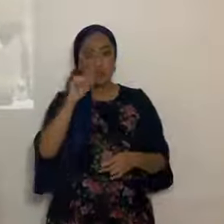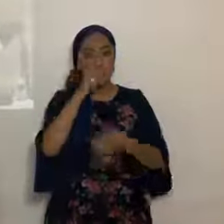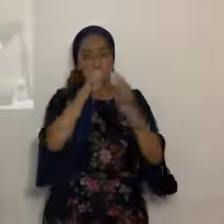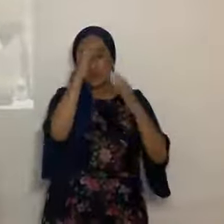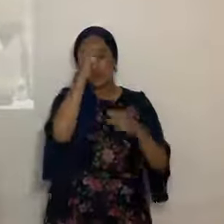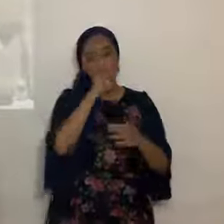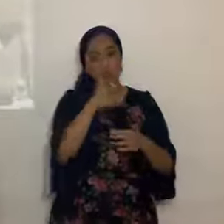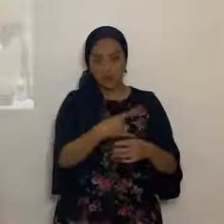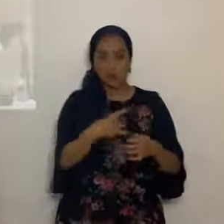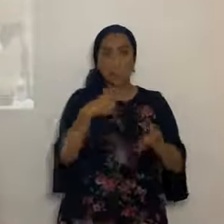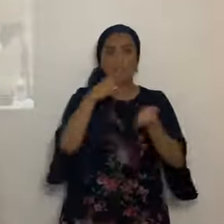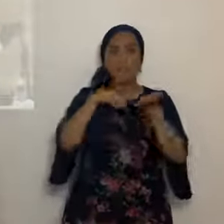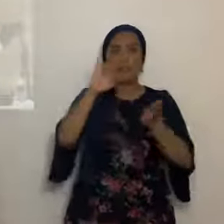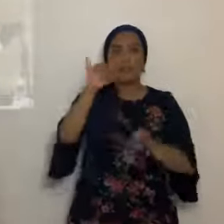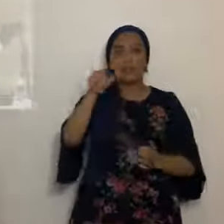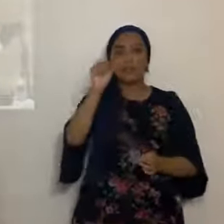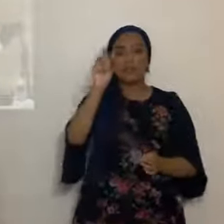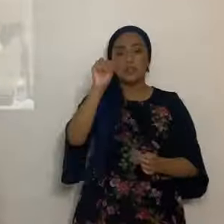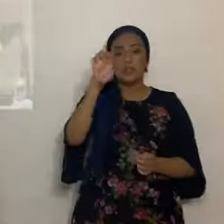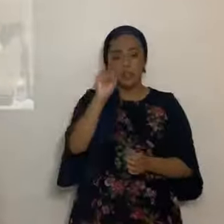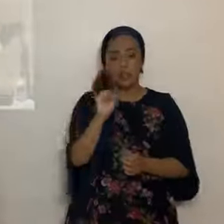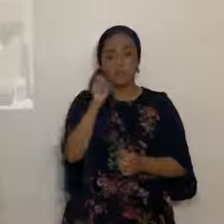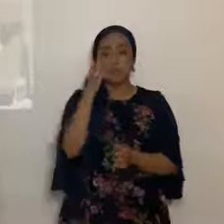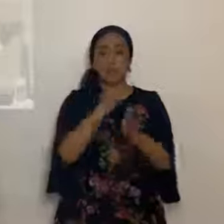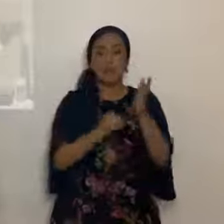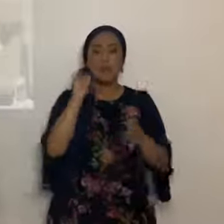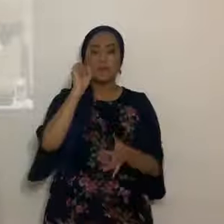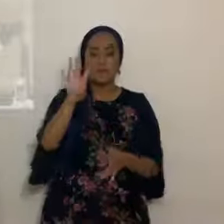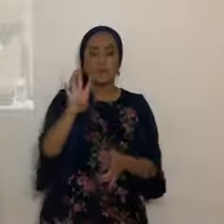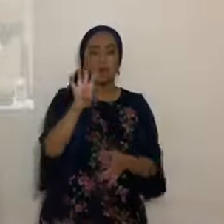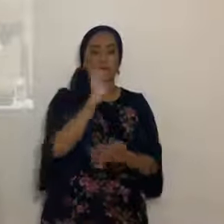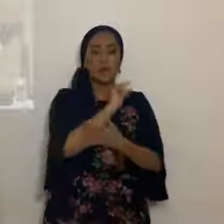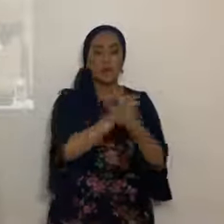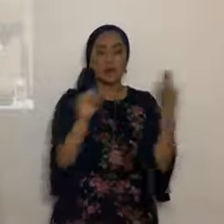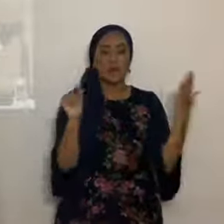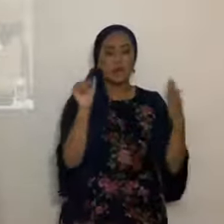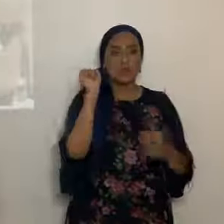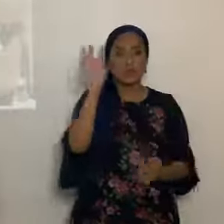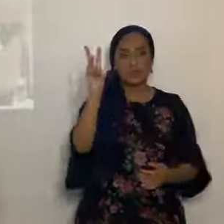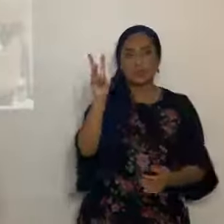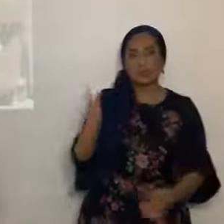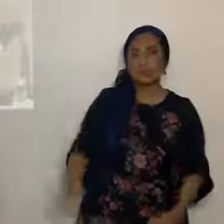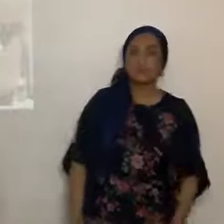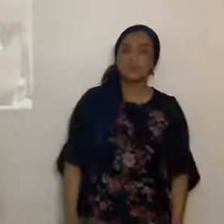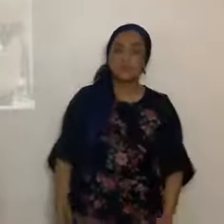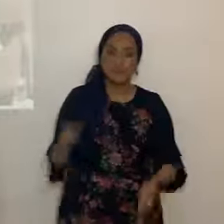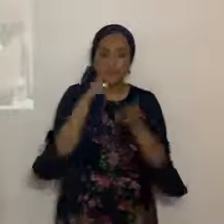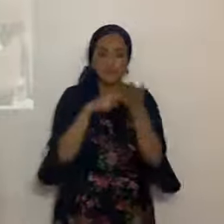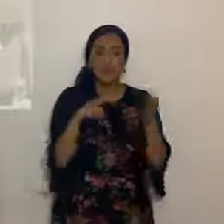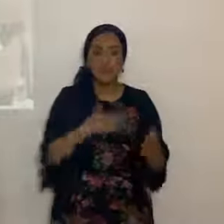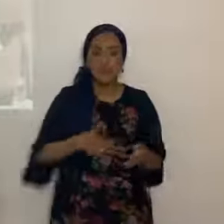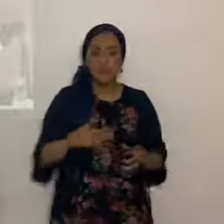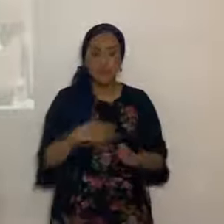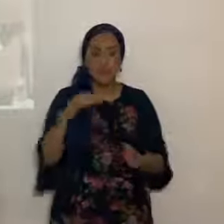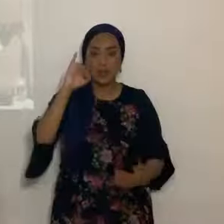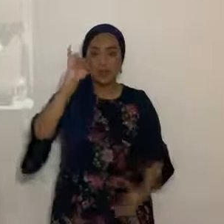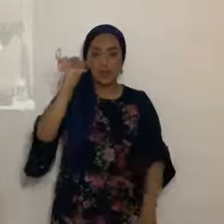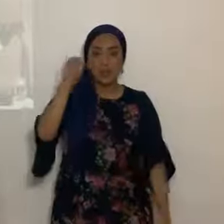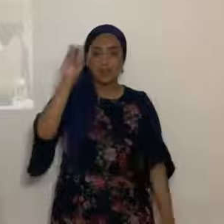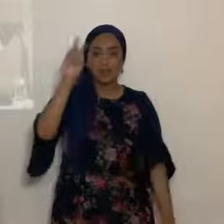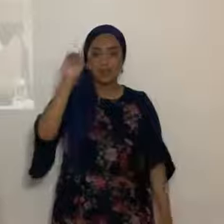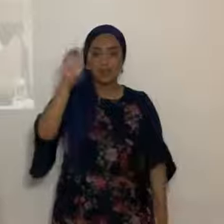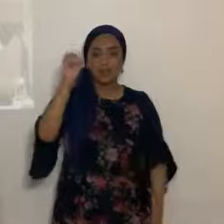Vamos a Santiago, la carta de Santiago, en el capítulo 4 y en el verso 6. Vamos para allá, Santiago